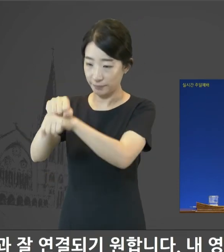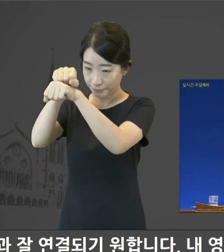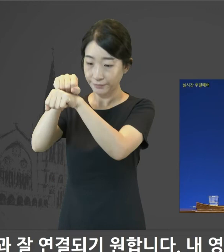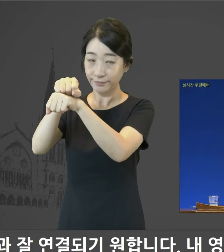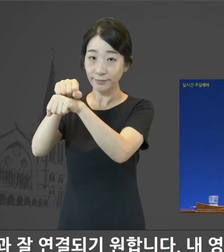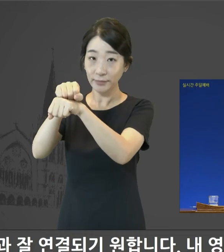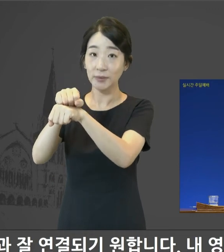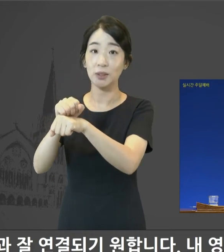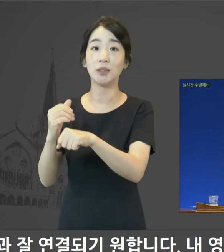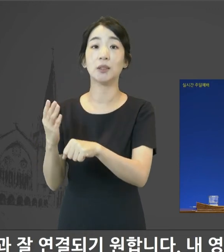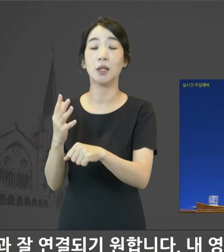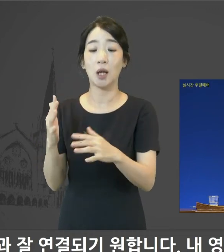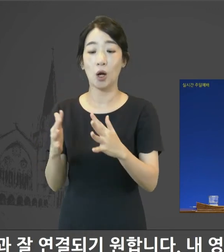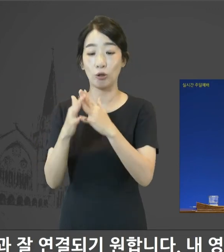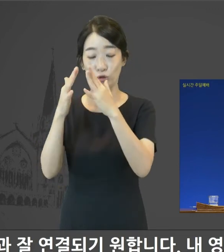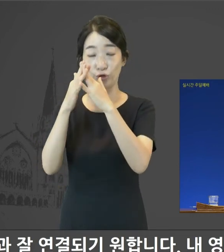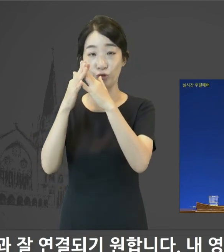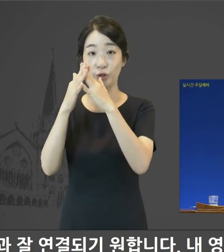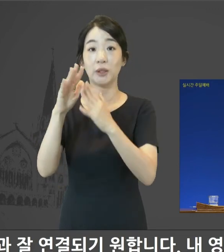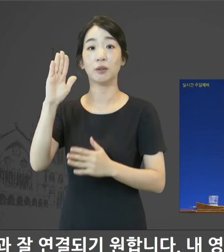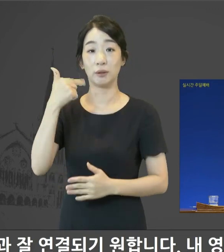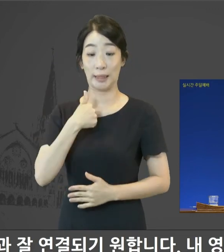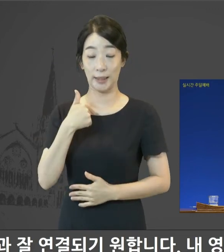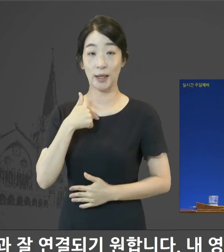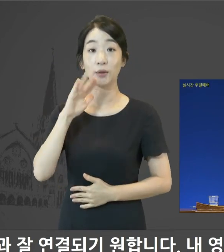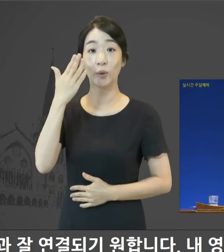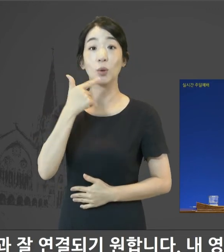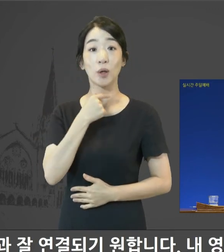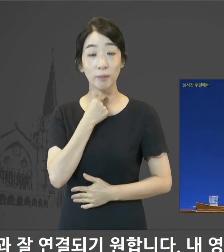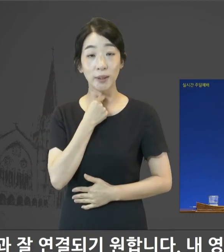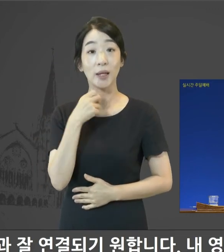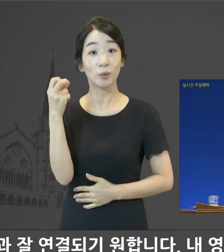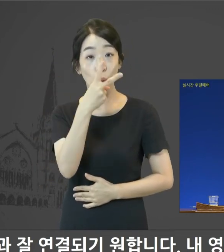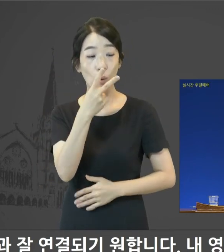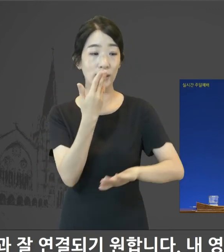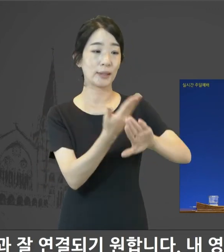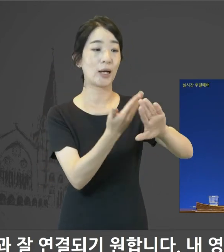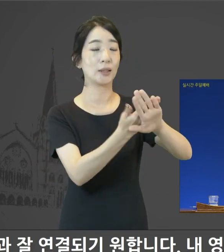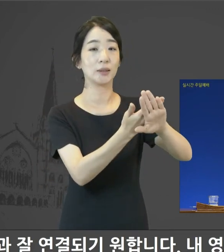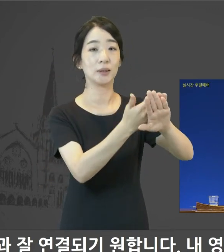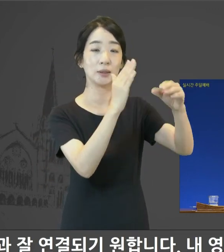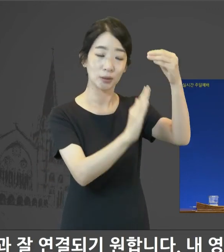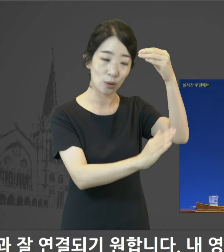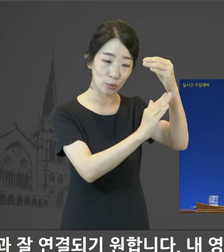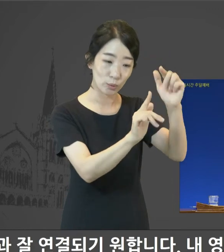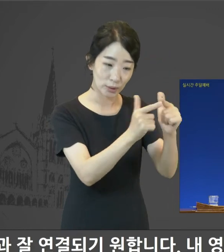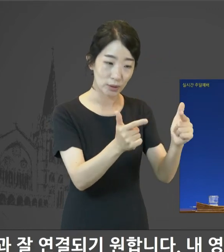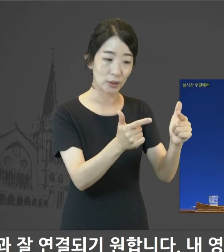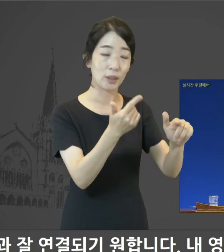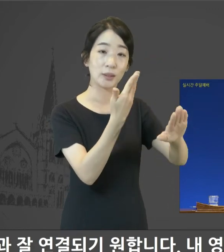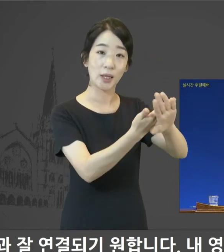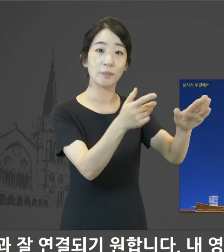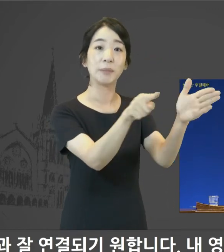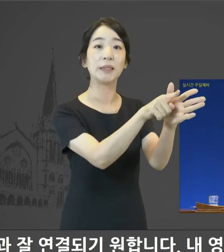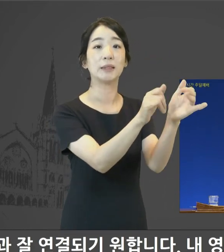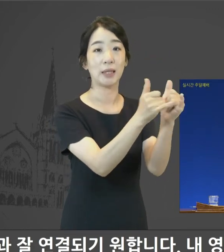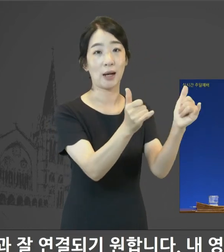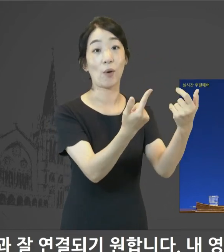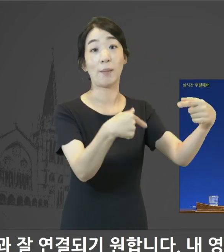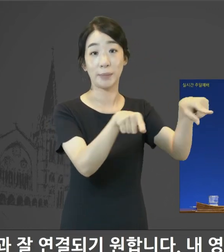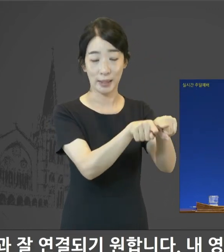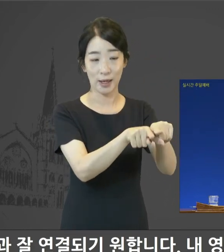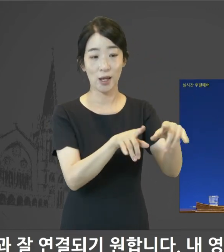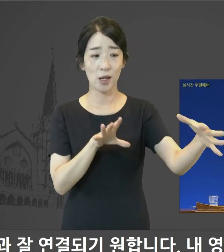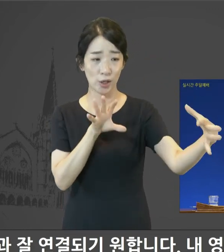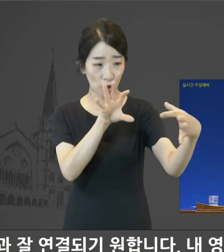건축물이 되길 원합니다. 이어서 다른 성도들과 잘 연결되어서, 잘 연결되는 일에 또